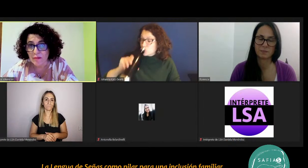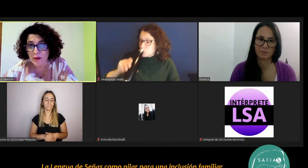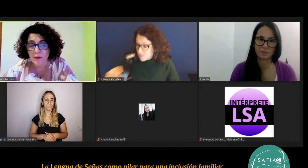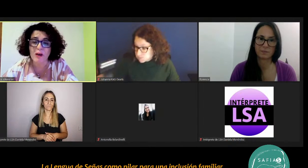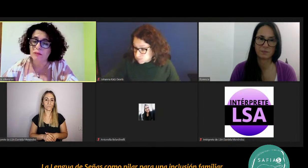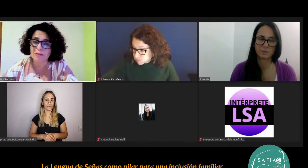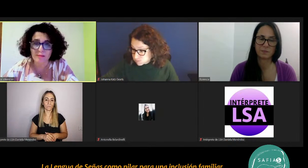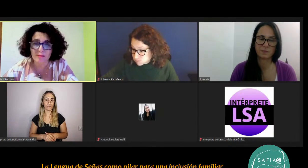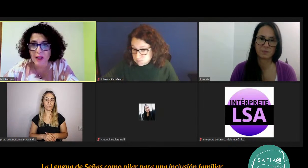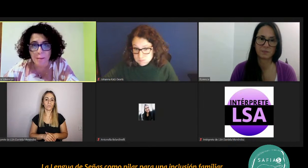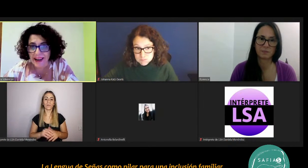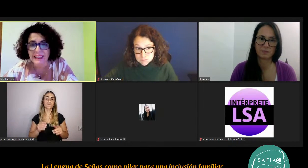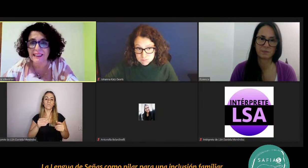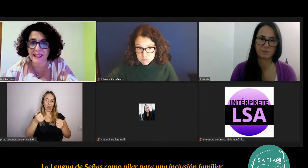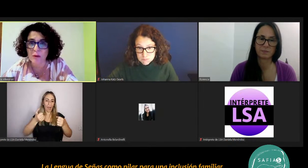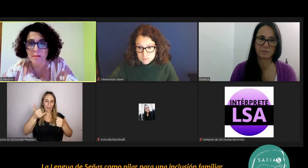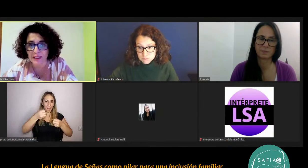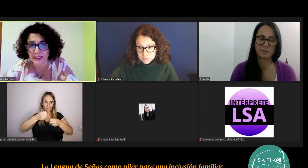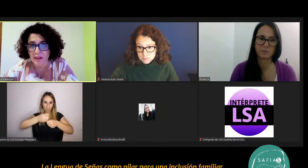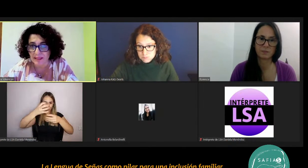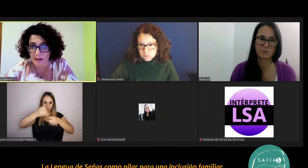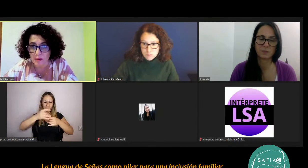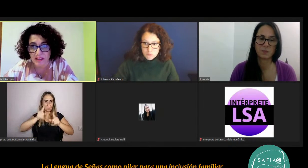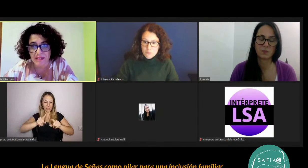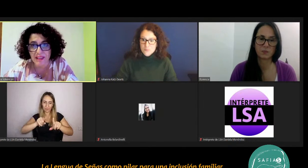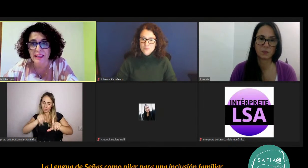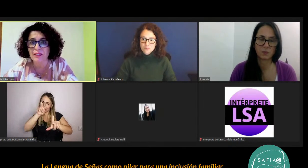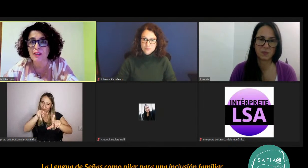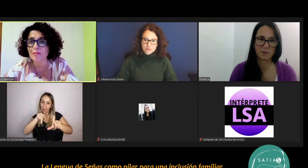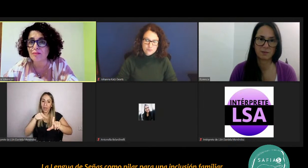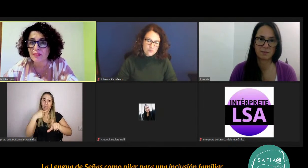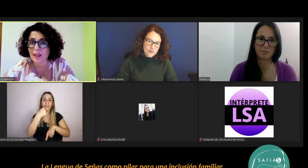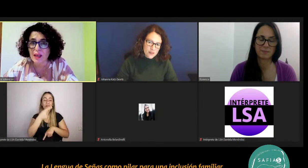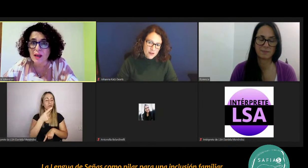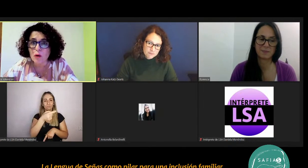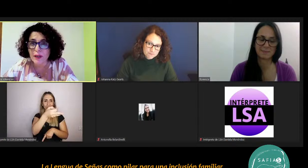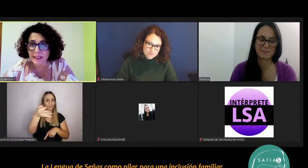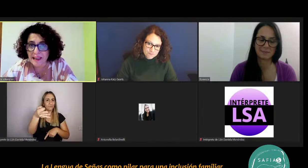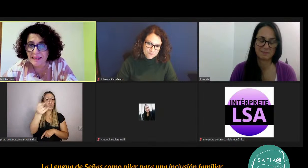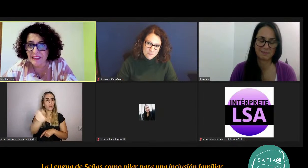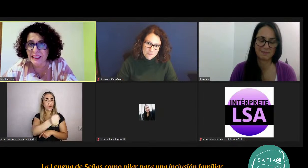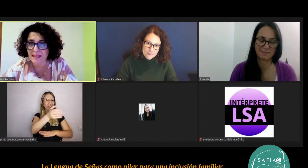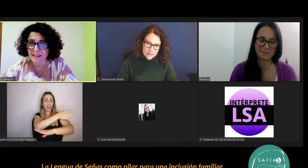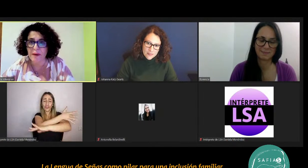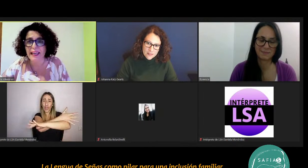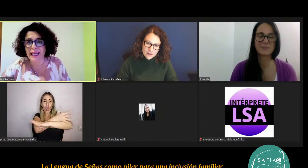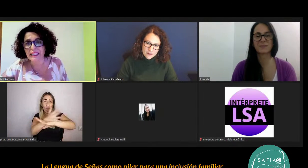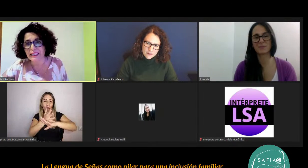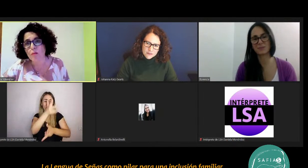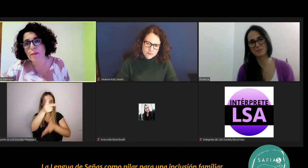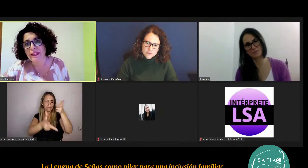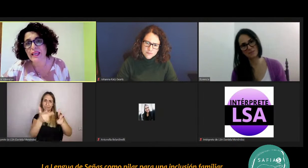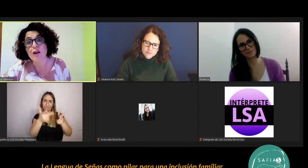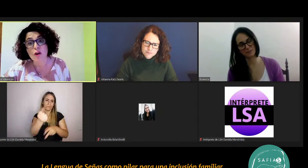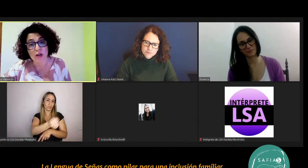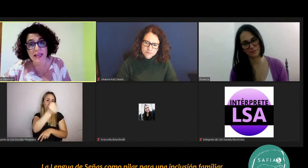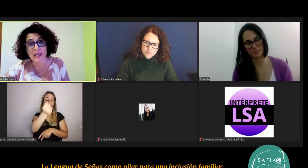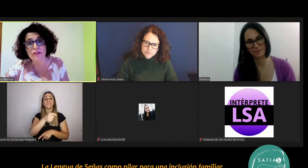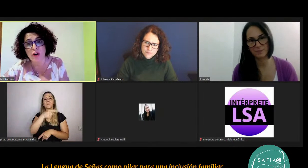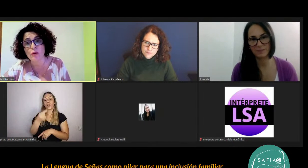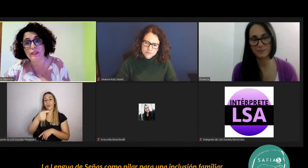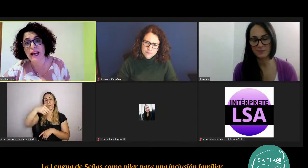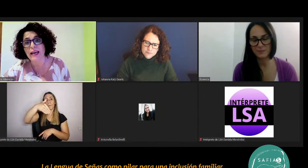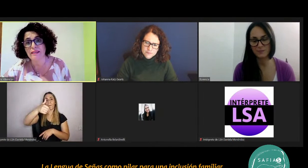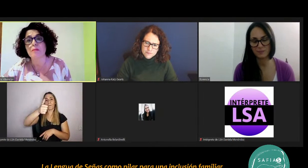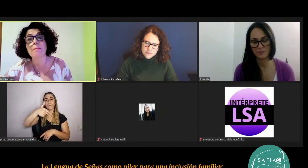Bueno, luego comparten de que es muy importante lo que estamos diciendo. Julieta Mancilla dice, para que haya como materia en los